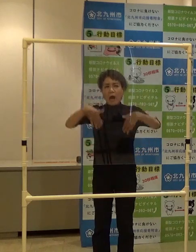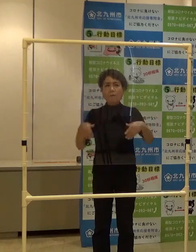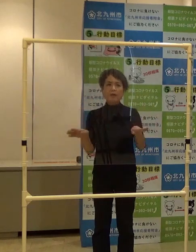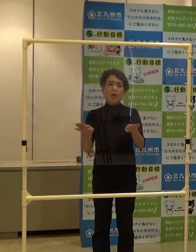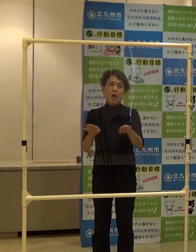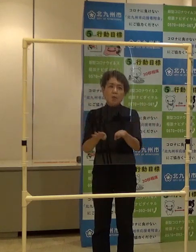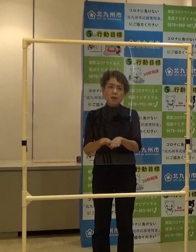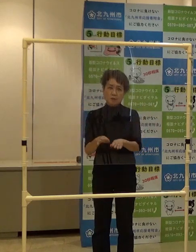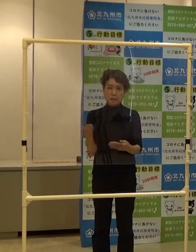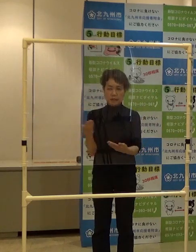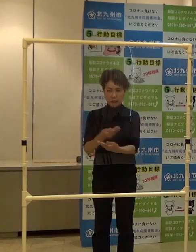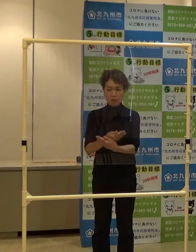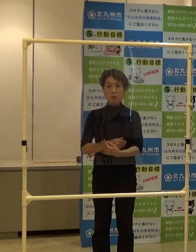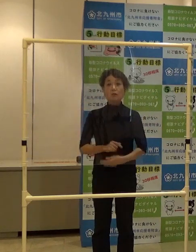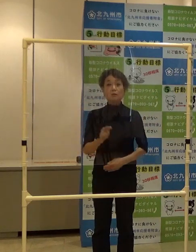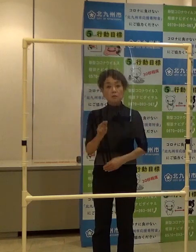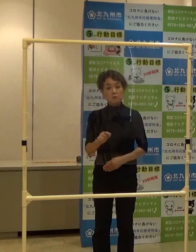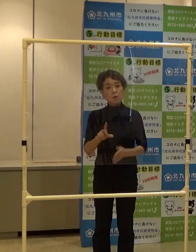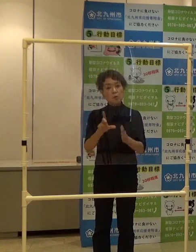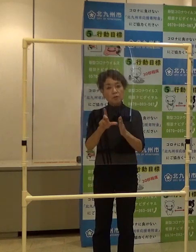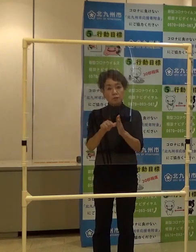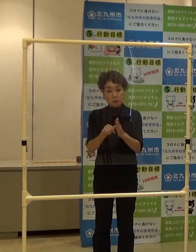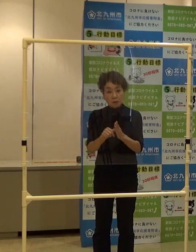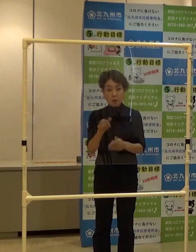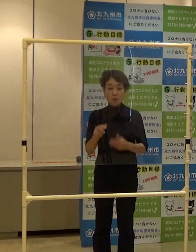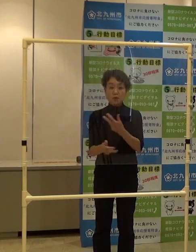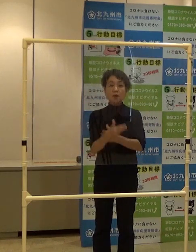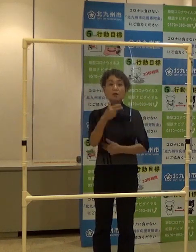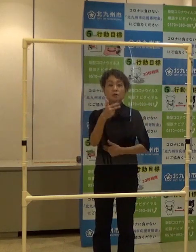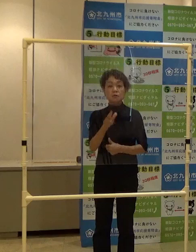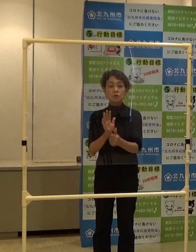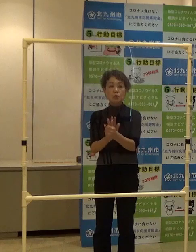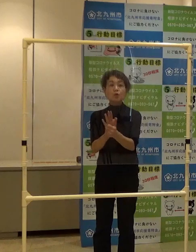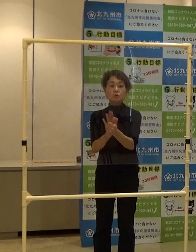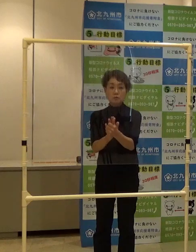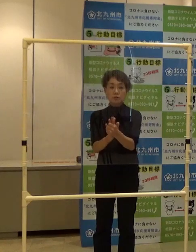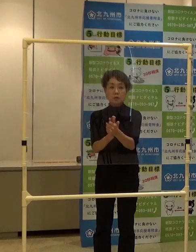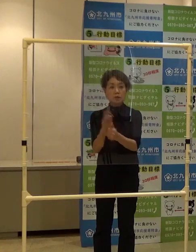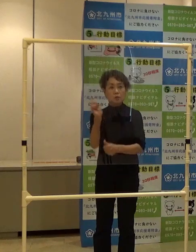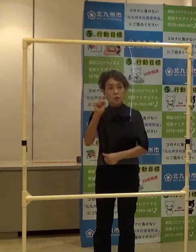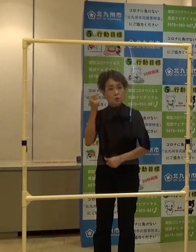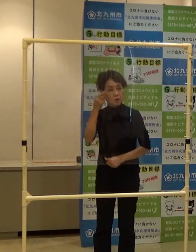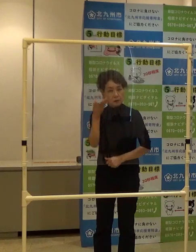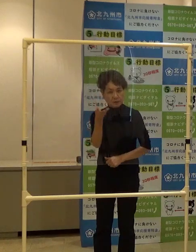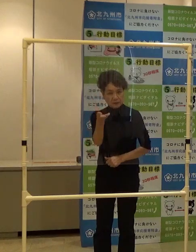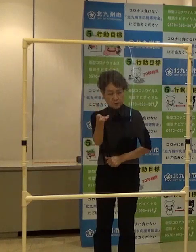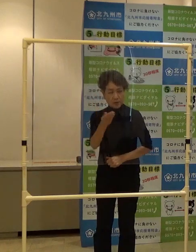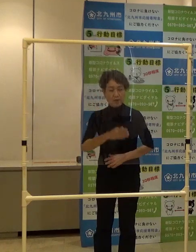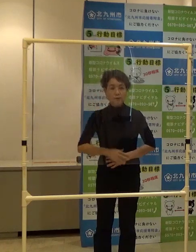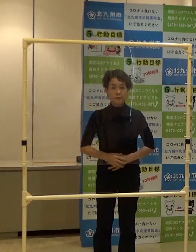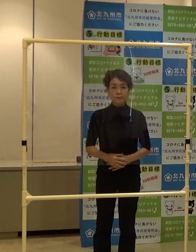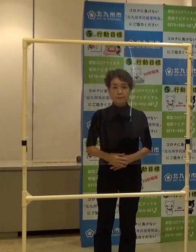まあ、教育の確保を北九州市として支援していくということについてどういうふうに思っていらっしゃいますか。